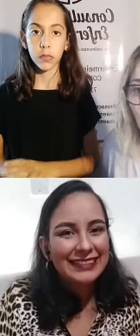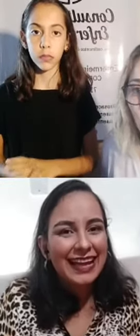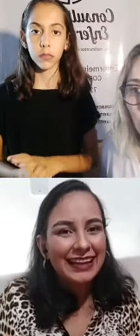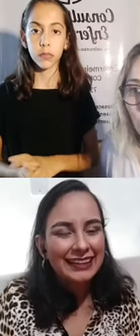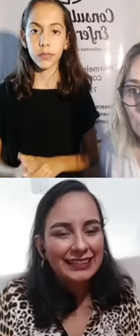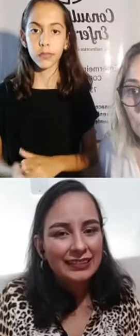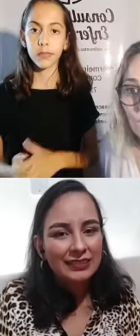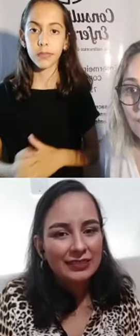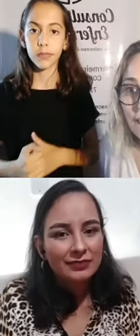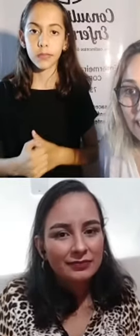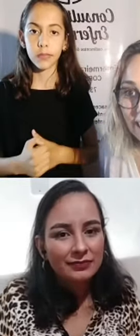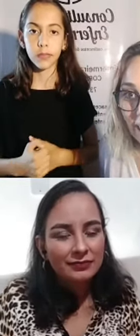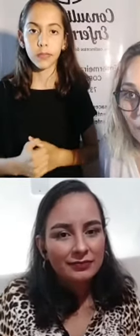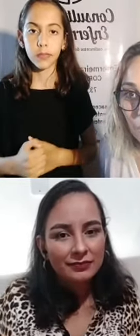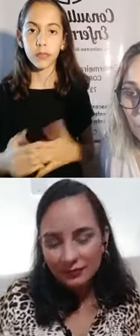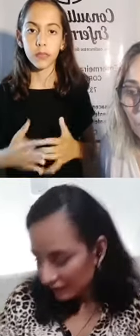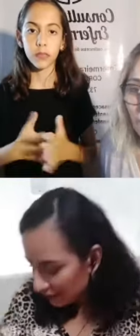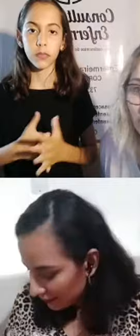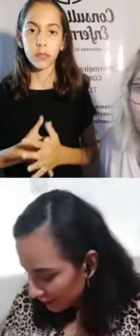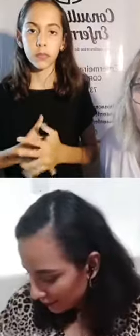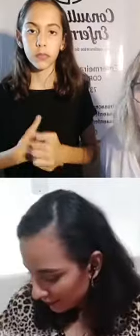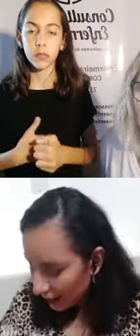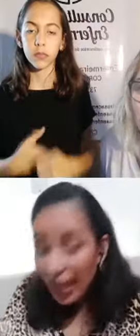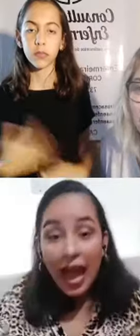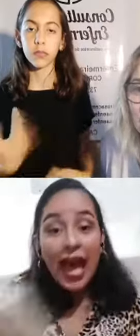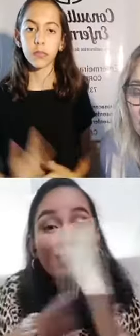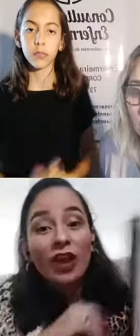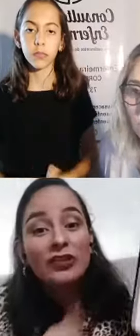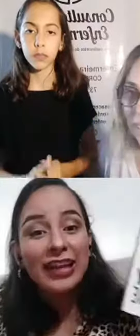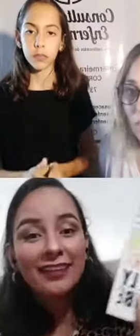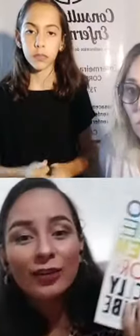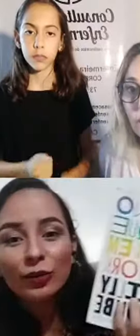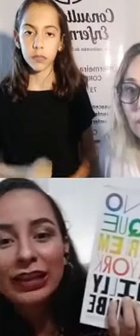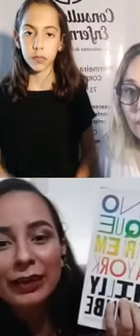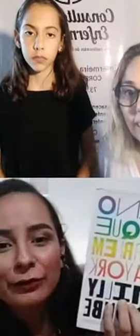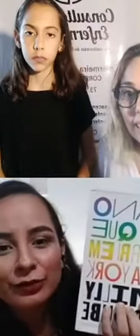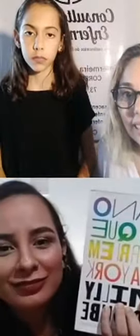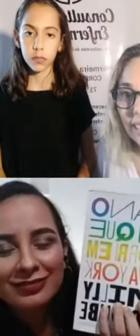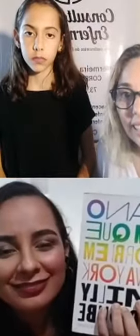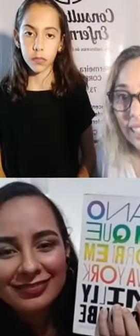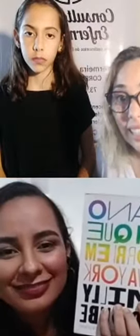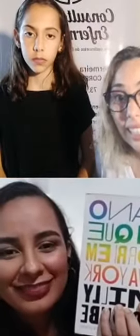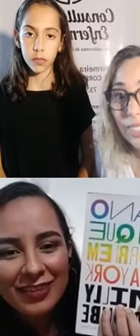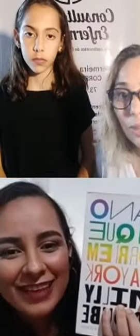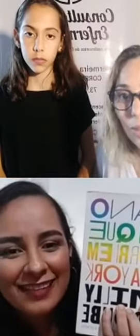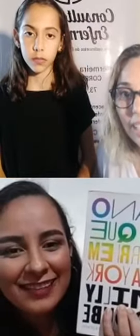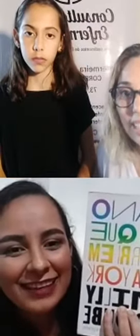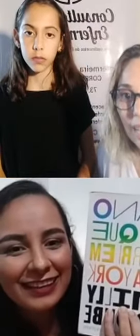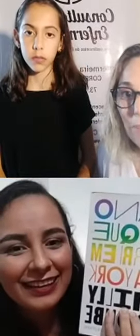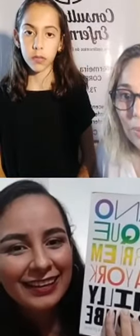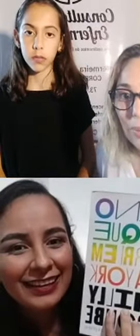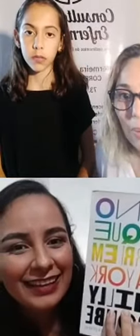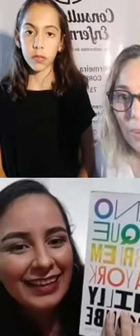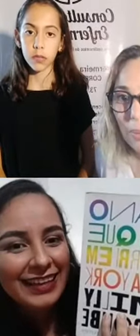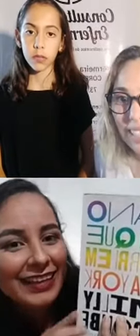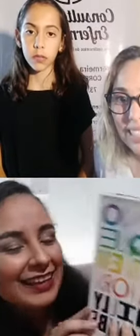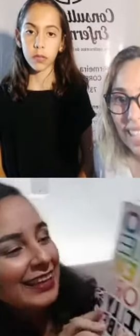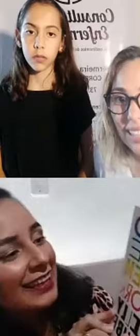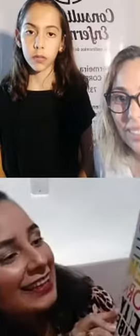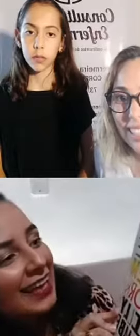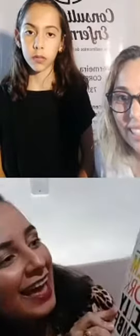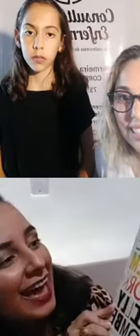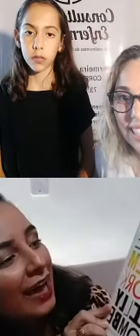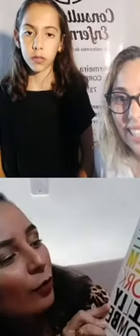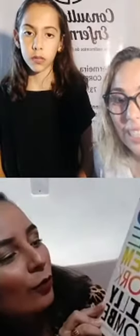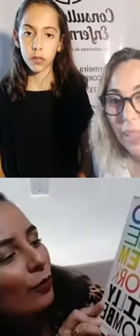que não foram respondidas a tempo, eu vou fazer só a indicação do livro. Isso, eu queria saber o nome. Exato,